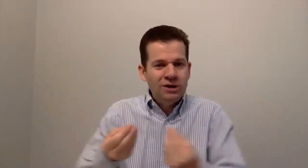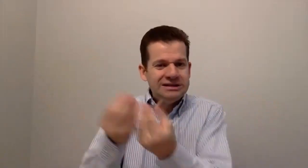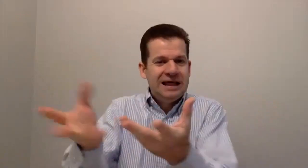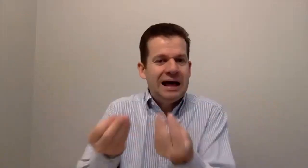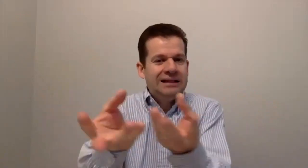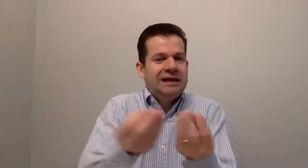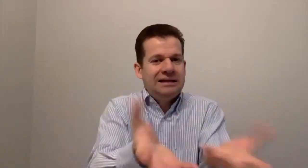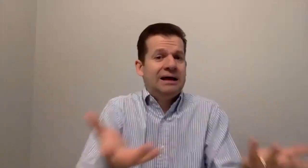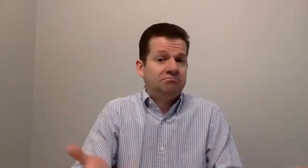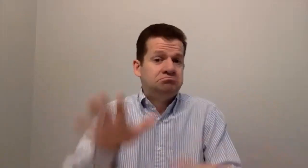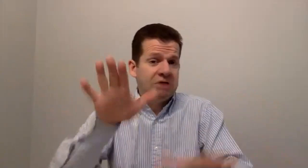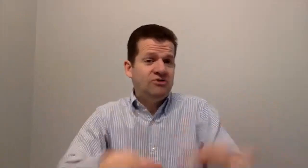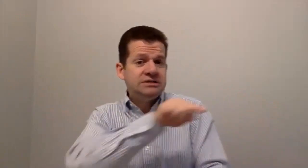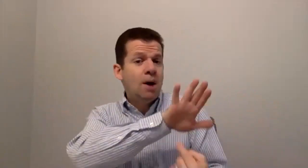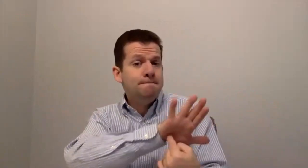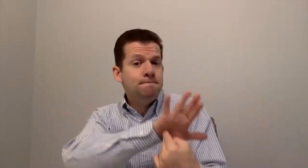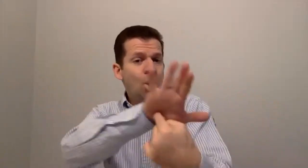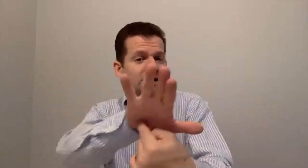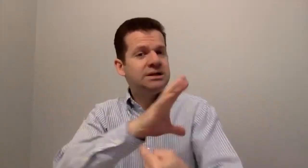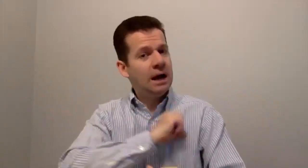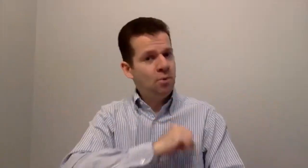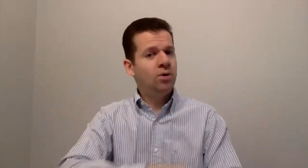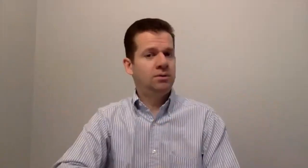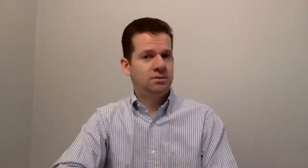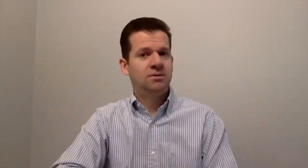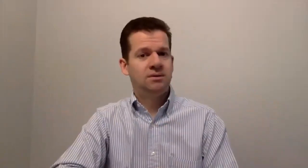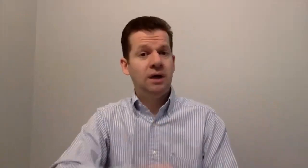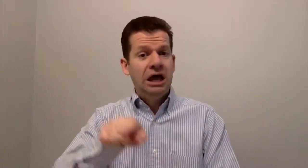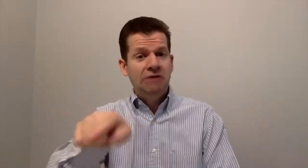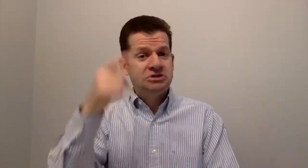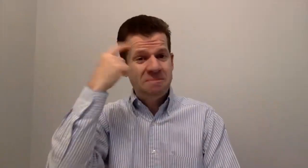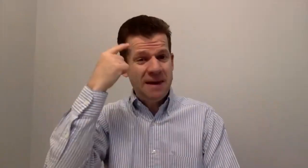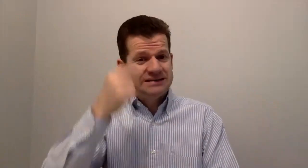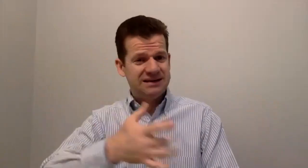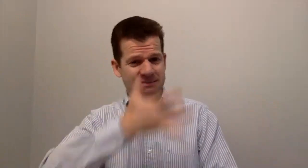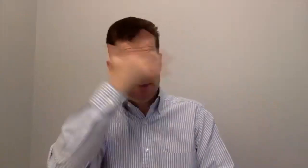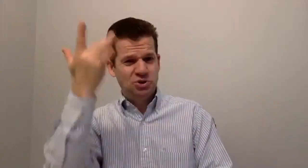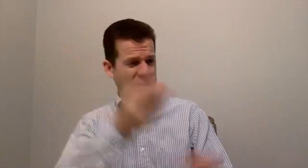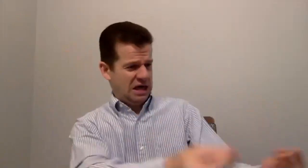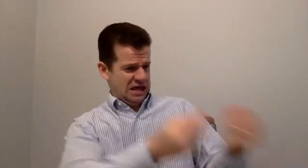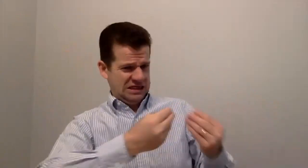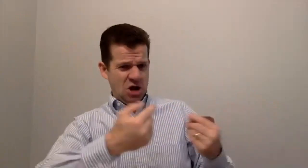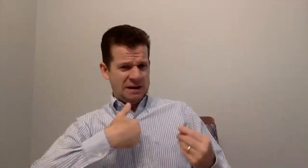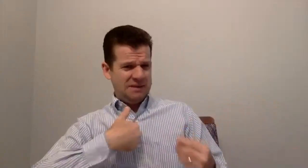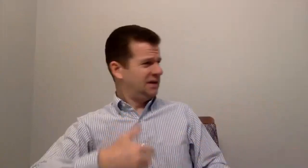coisa, dá. Às vezes, mostra amor. E você pensa, pessoa, deu para